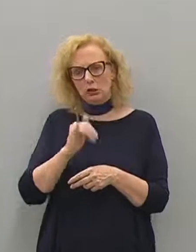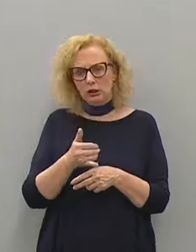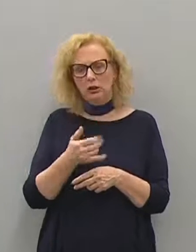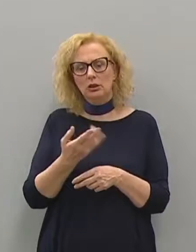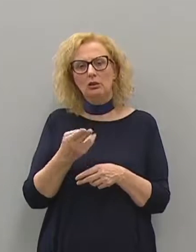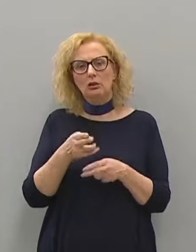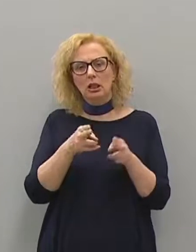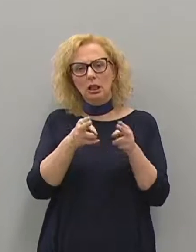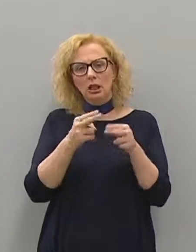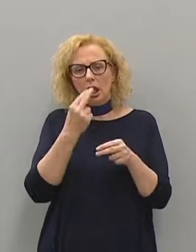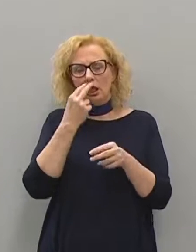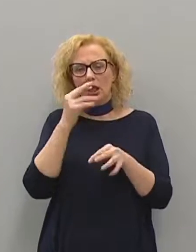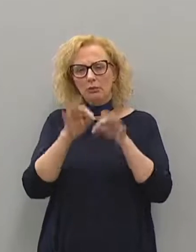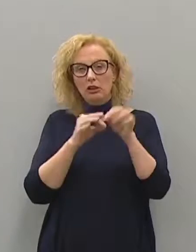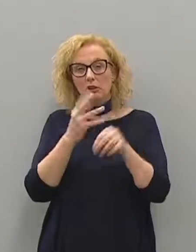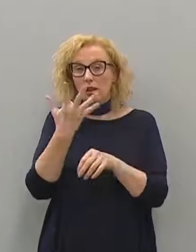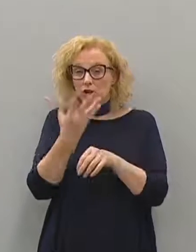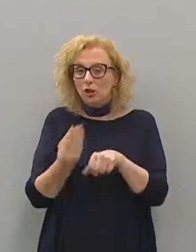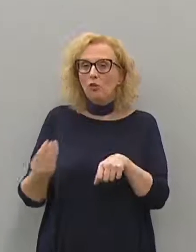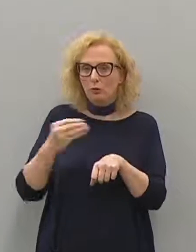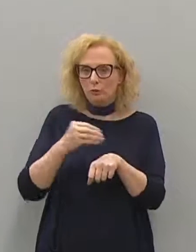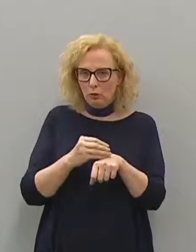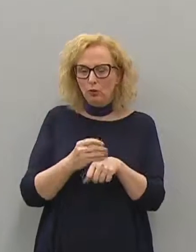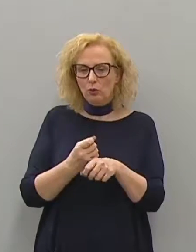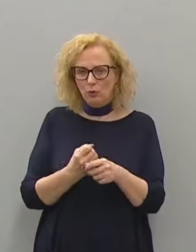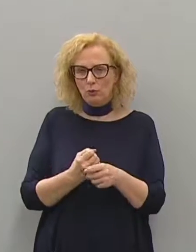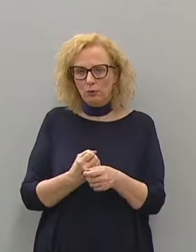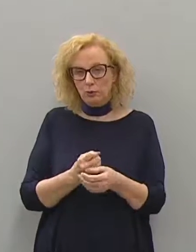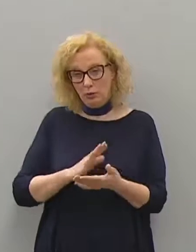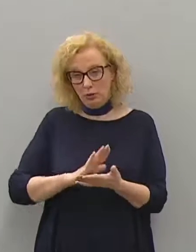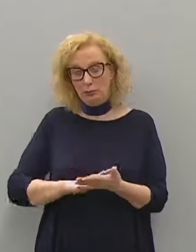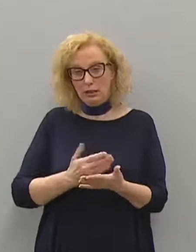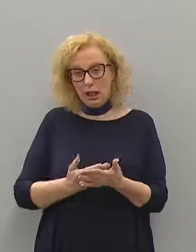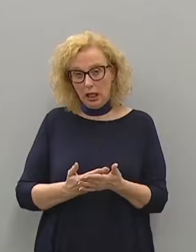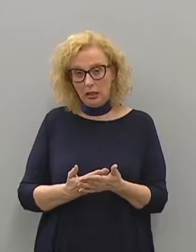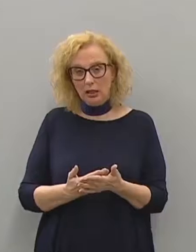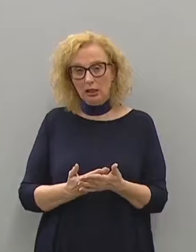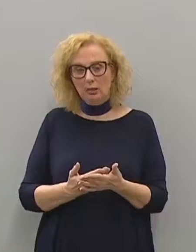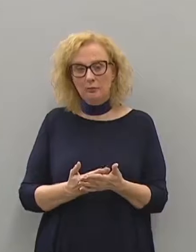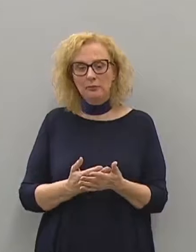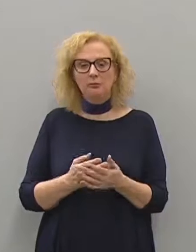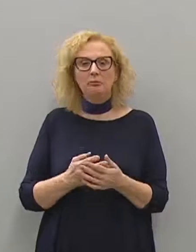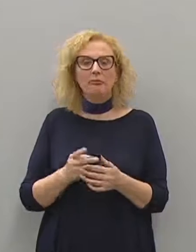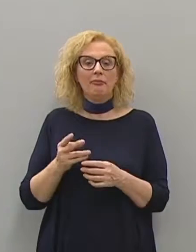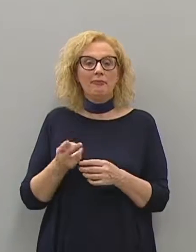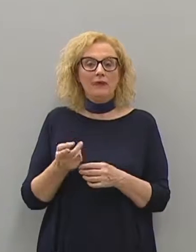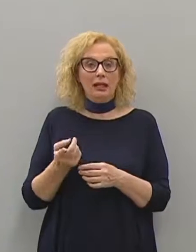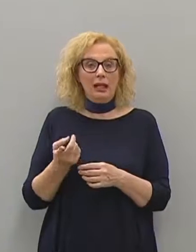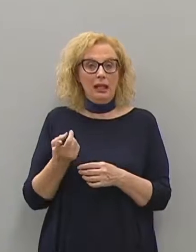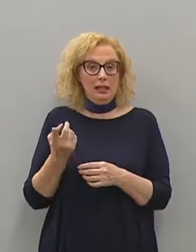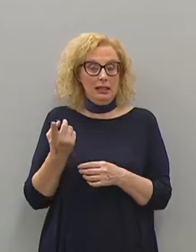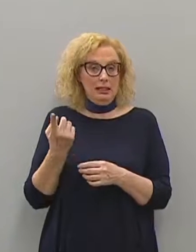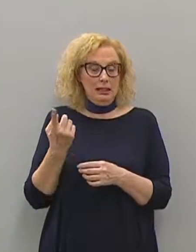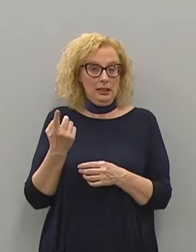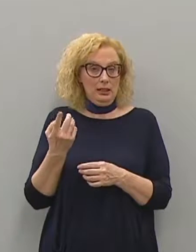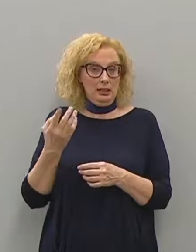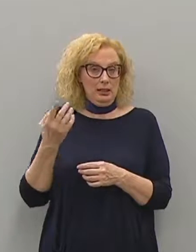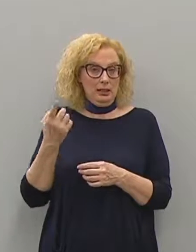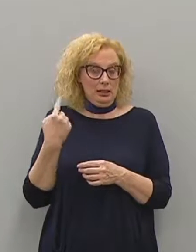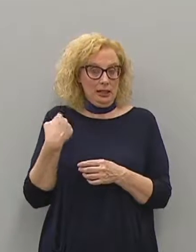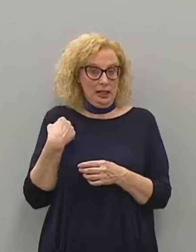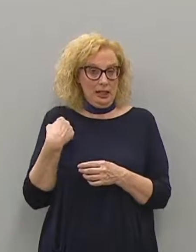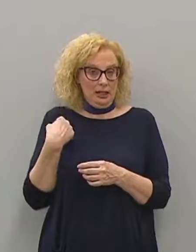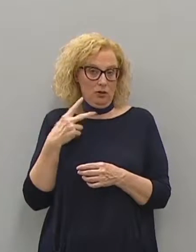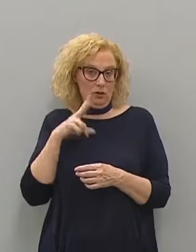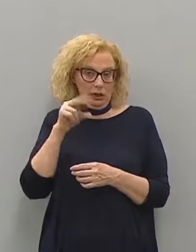non non c'è dubbio a differenza dell'altra volta come ho detto ieri e non essendoci un look